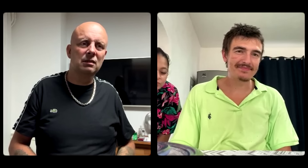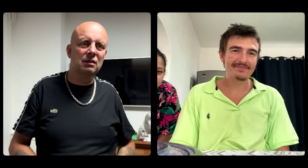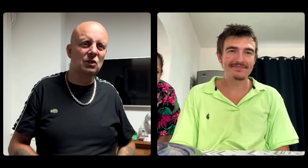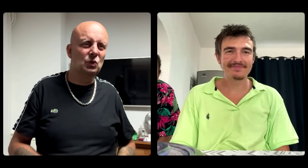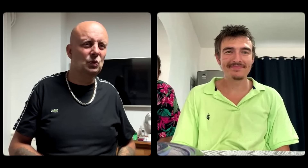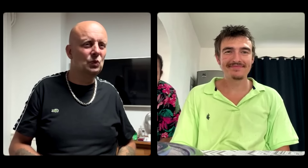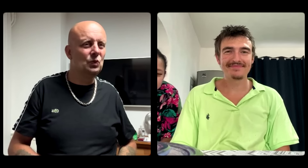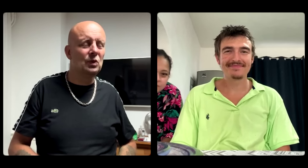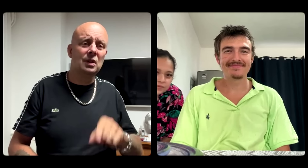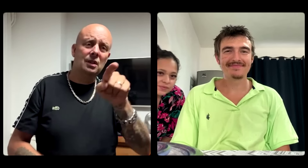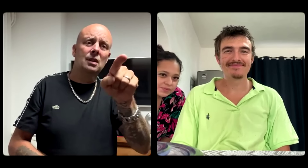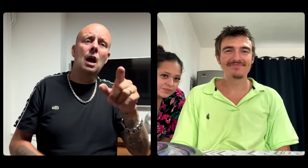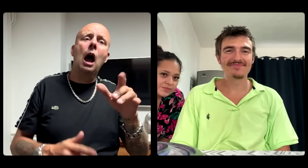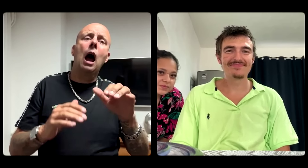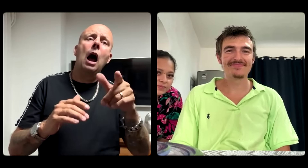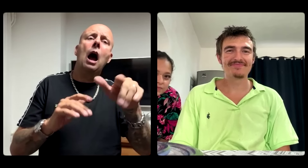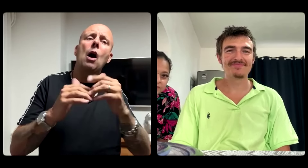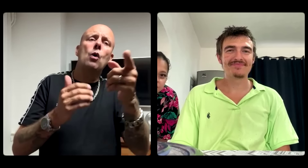Ja?